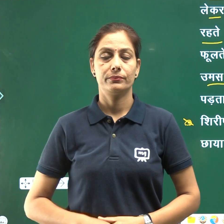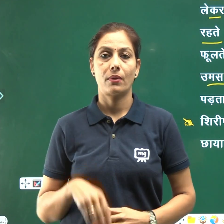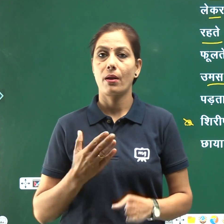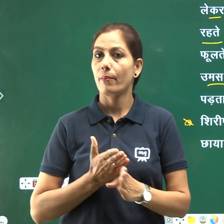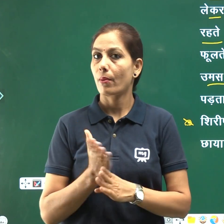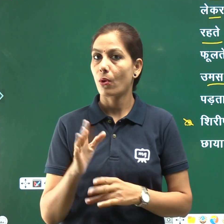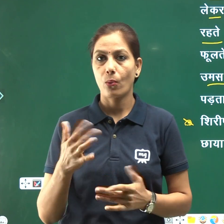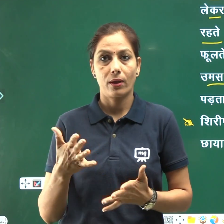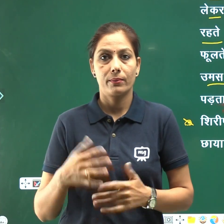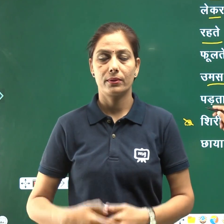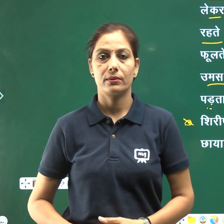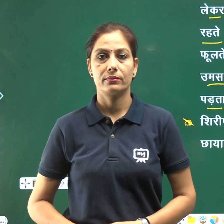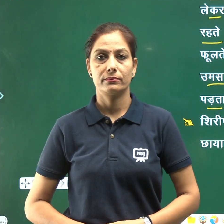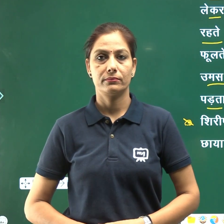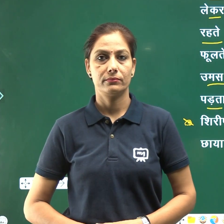प्रभाव नहीं पड़ता।